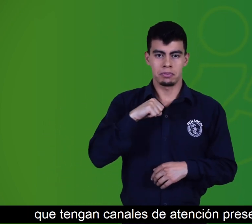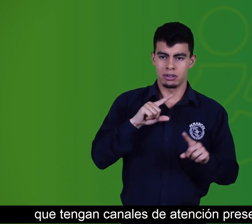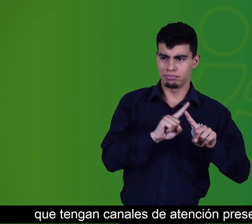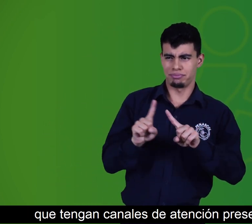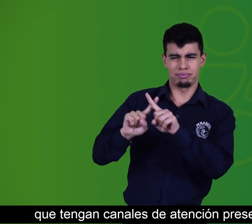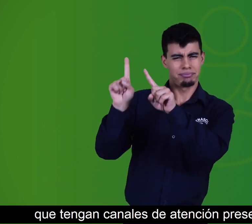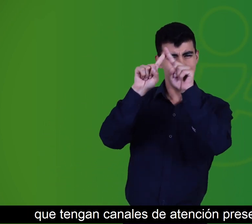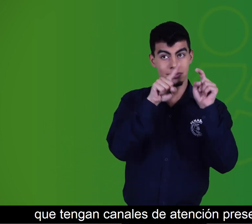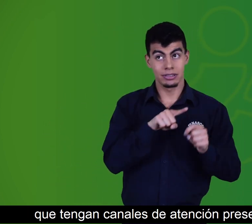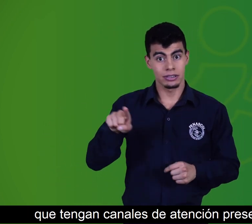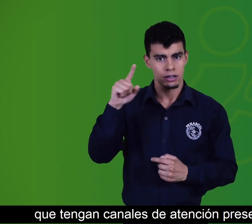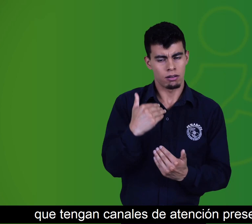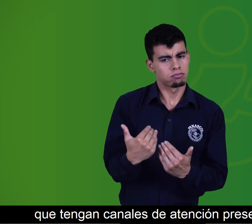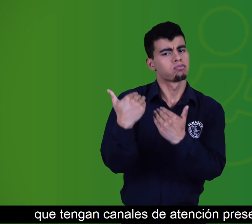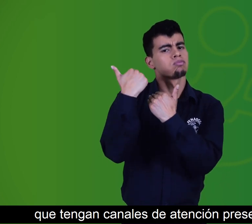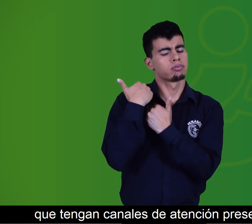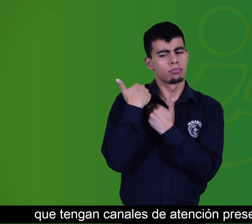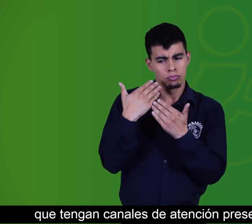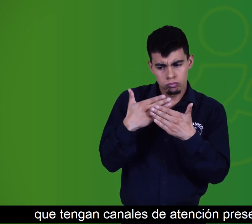tengan canales de atención presencial.